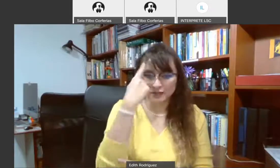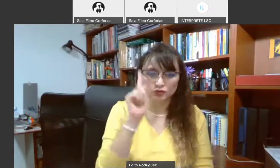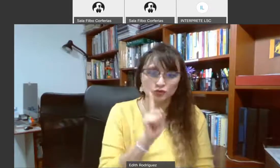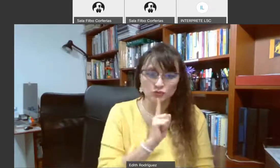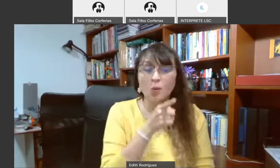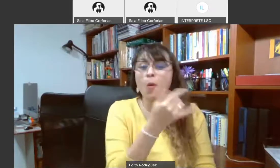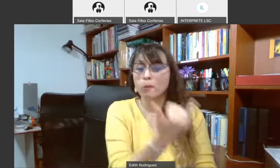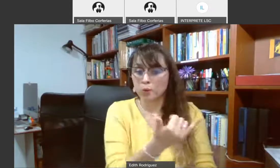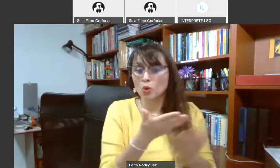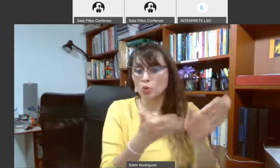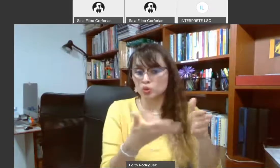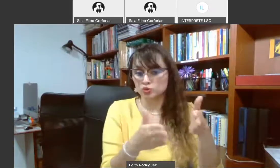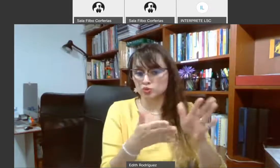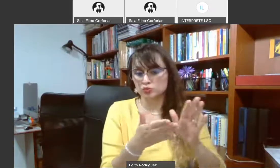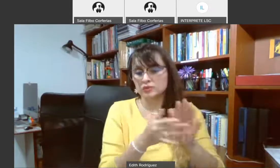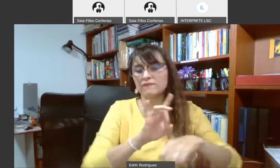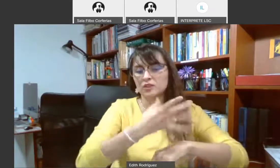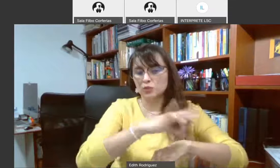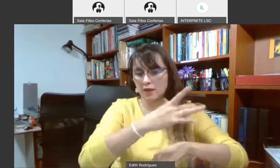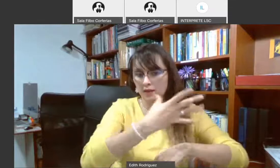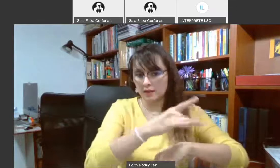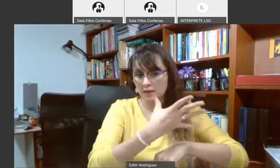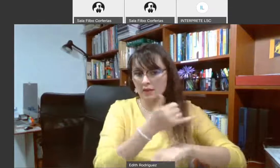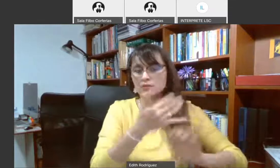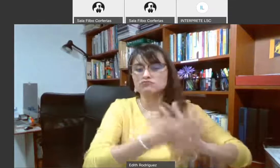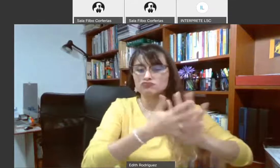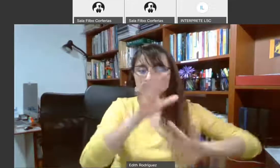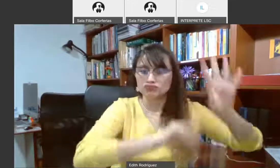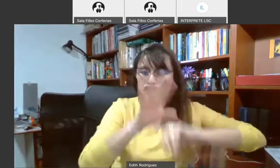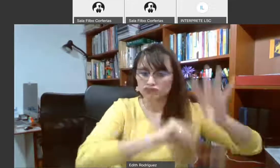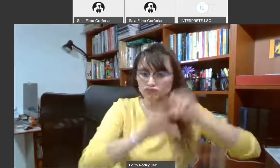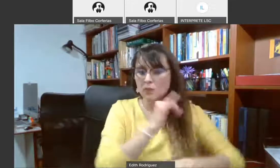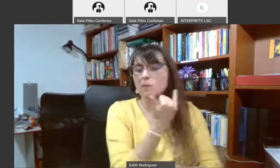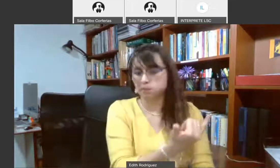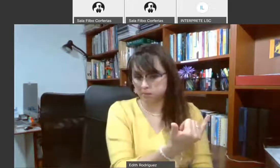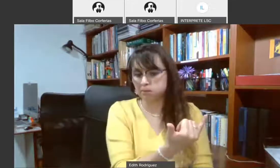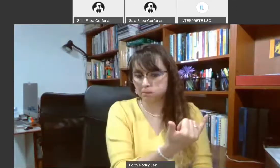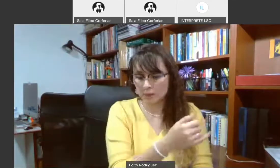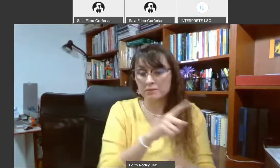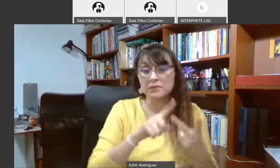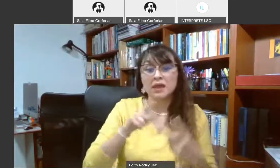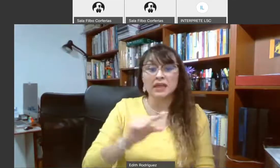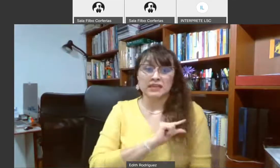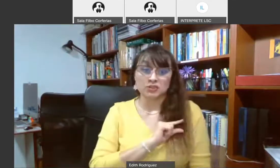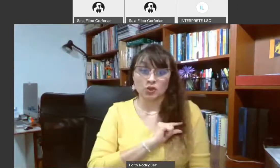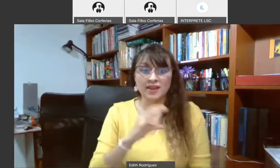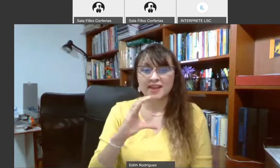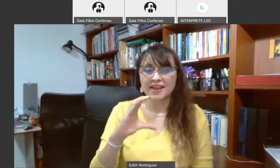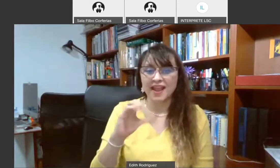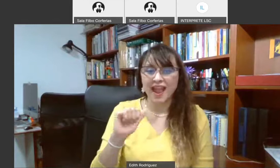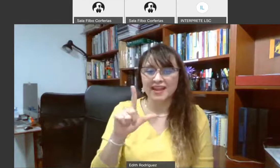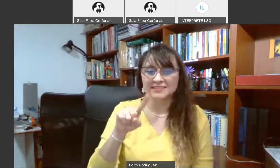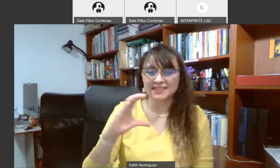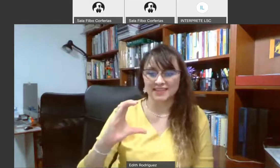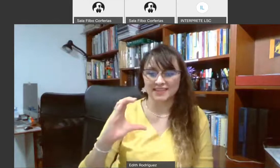Bueno, tenemos también de forma virtual, es la Federación de Sordos Penascol. Ellos allí tienen cursos